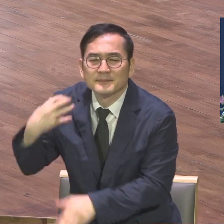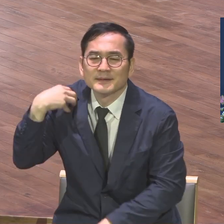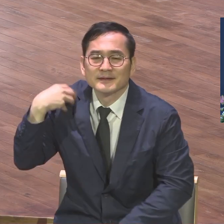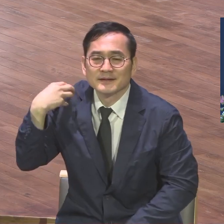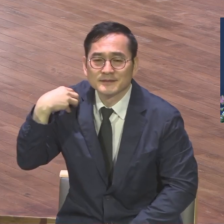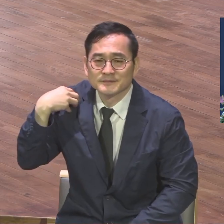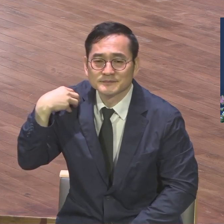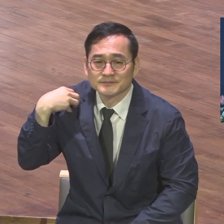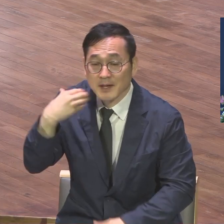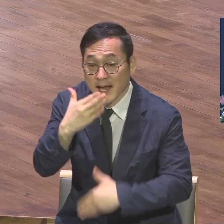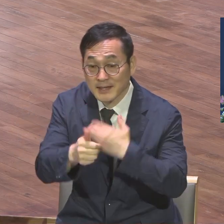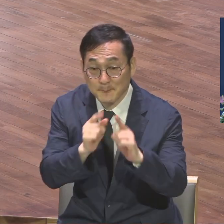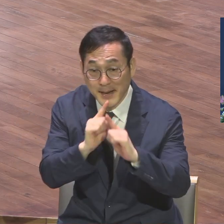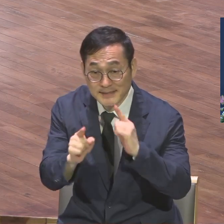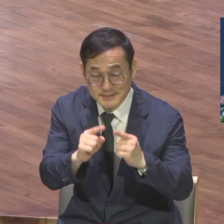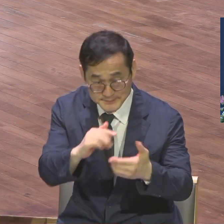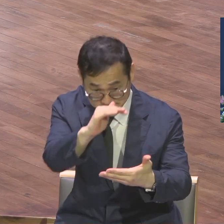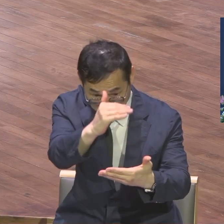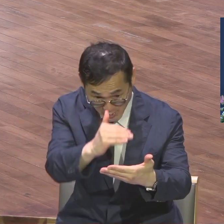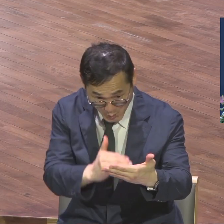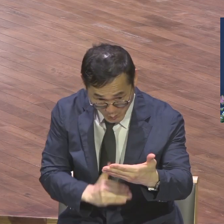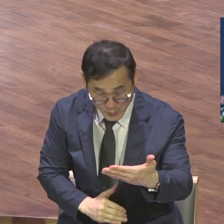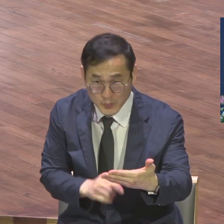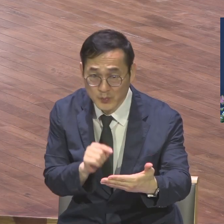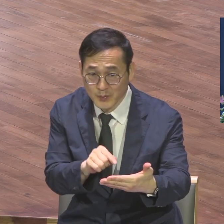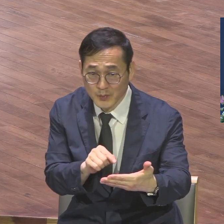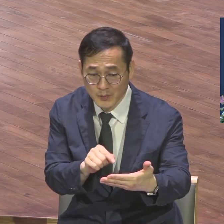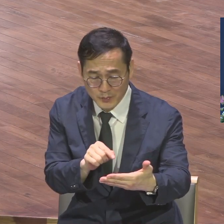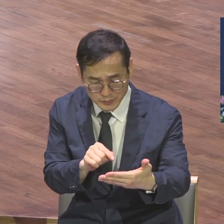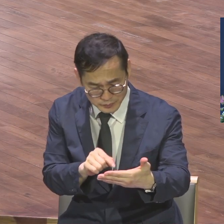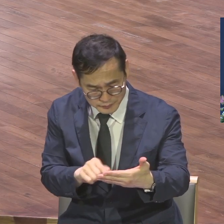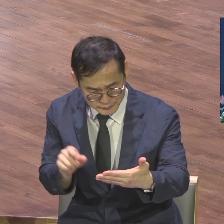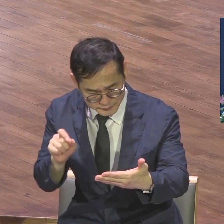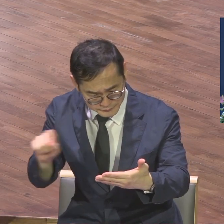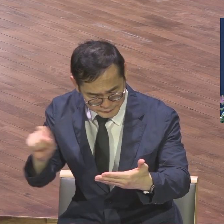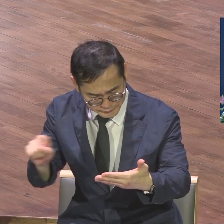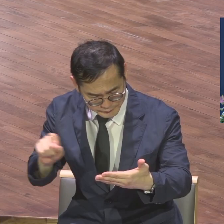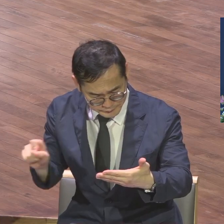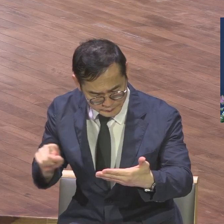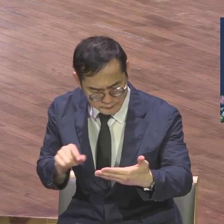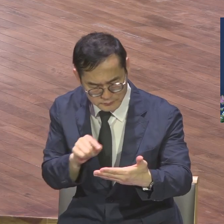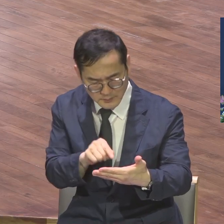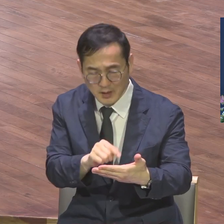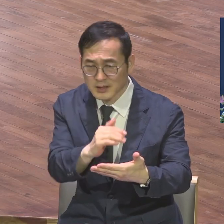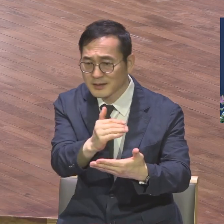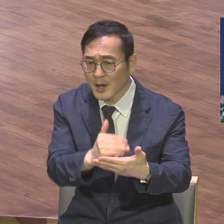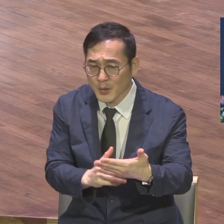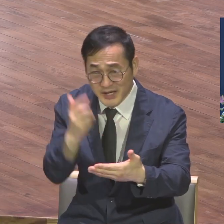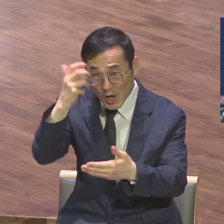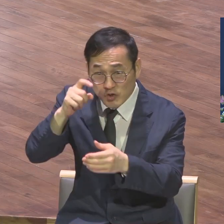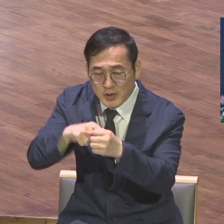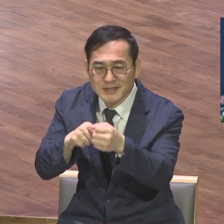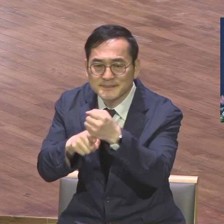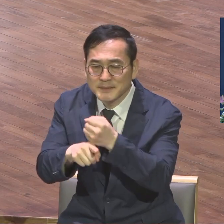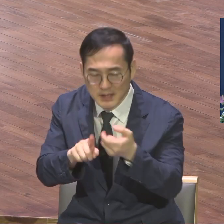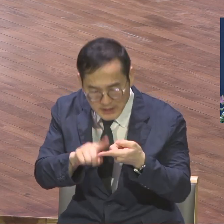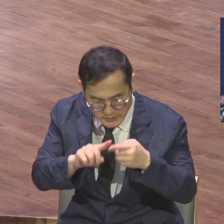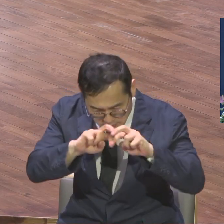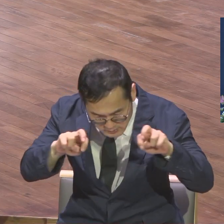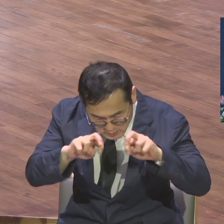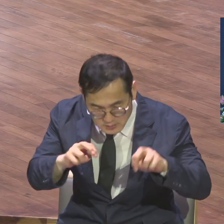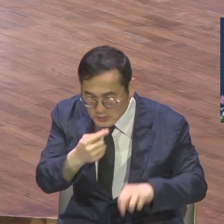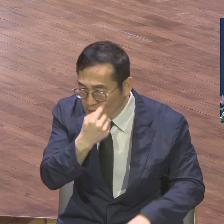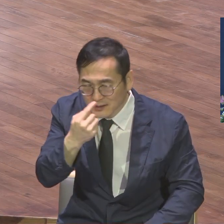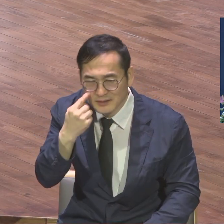말씀에 담겨져 있는 영적 의미를 파악하기보다는 하나님 말씀하신